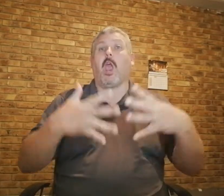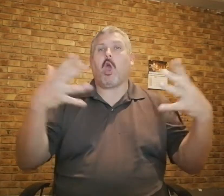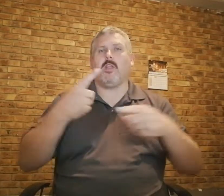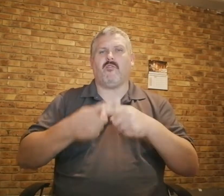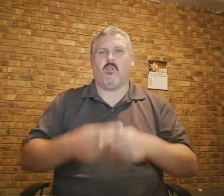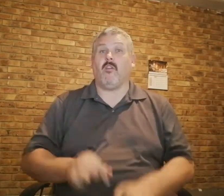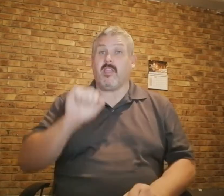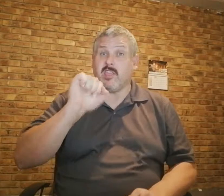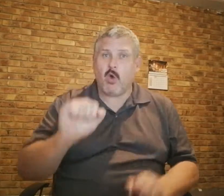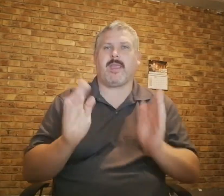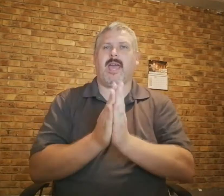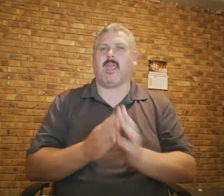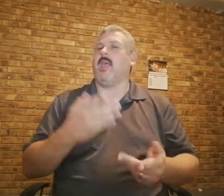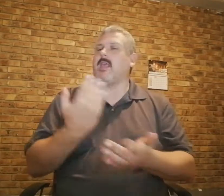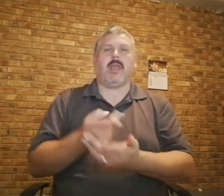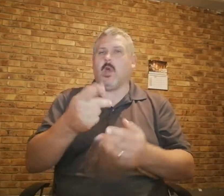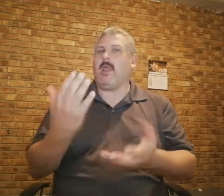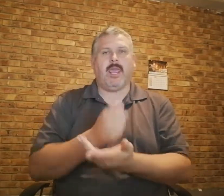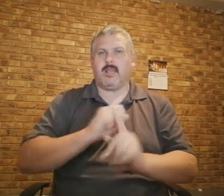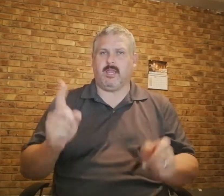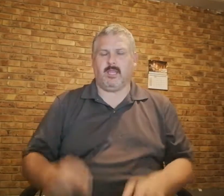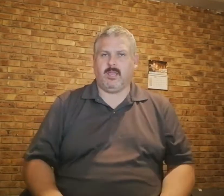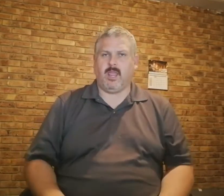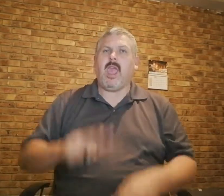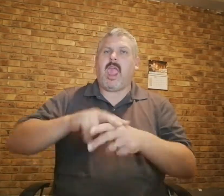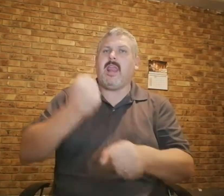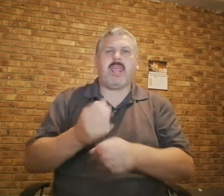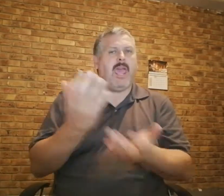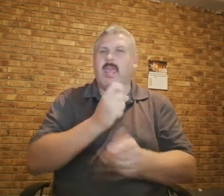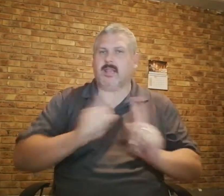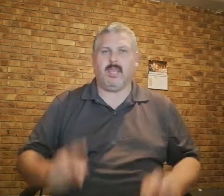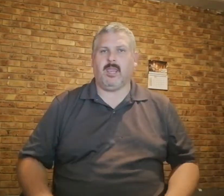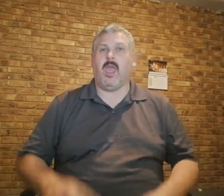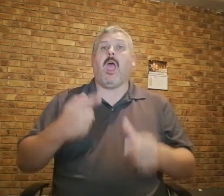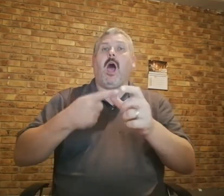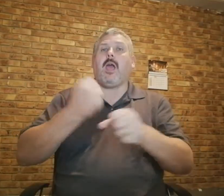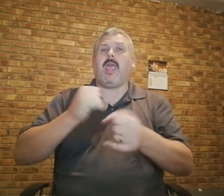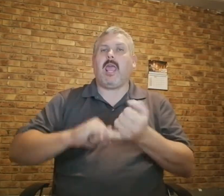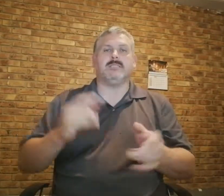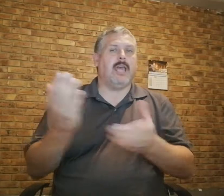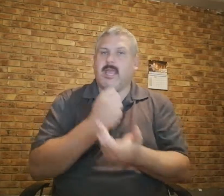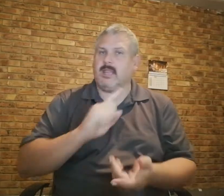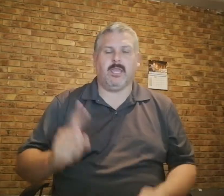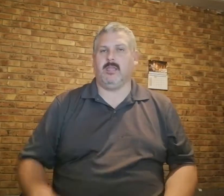jy groot fout. Jou kijk, kan jou nie heet nie. AG heet nie. AG S heet nie.